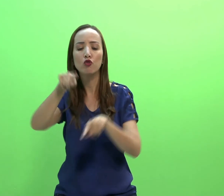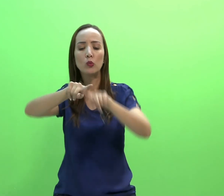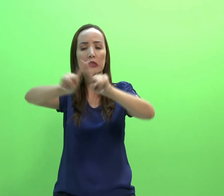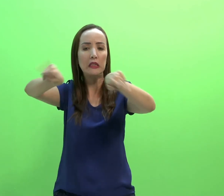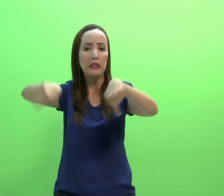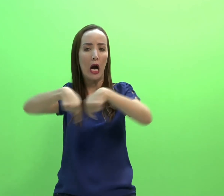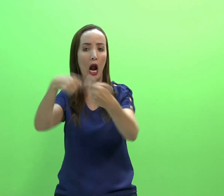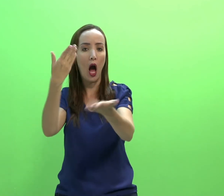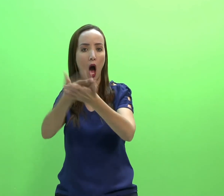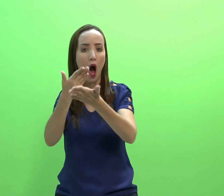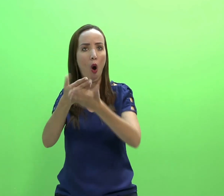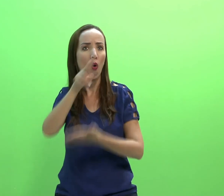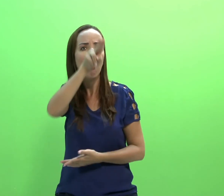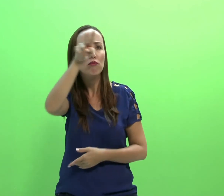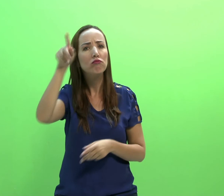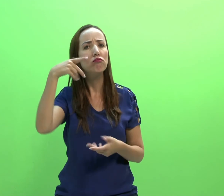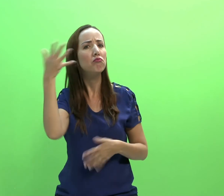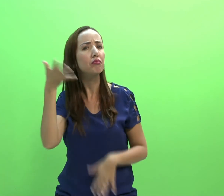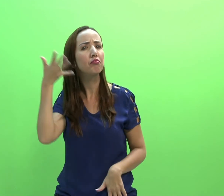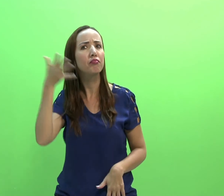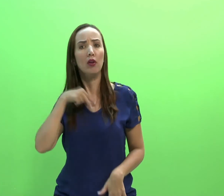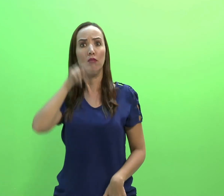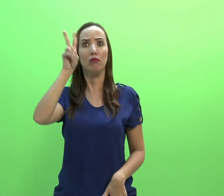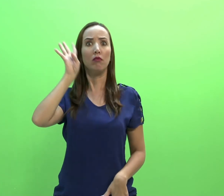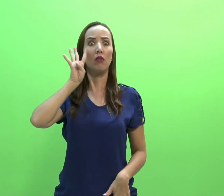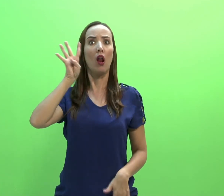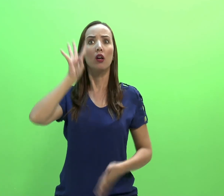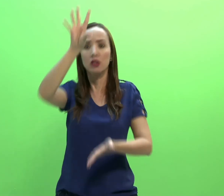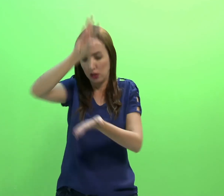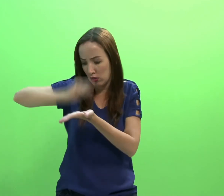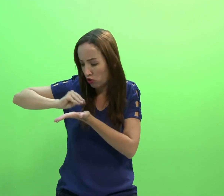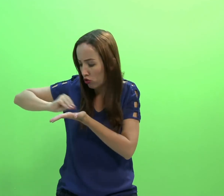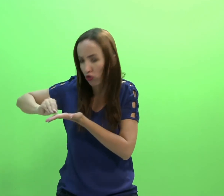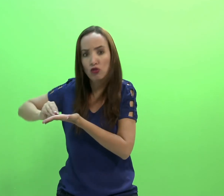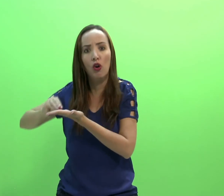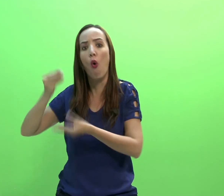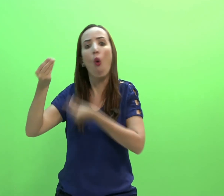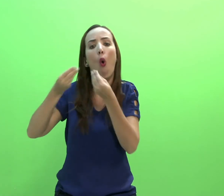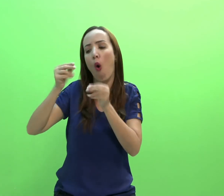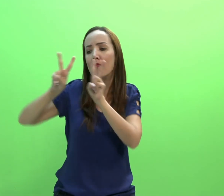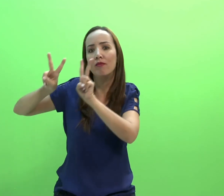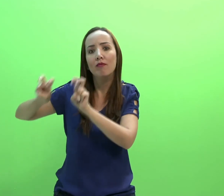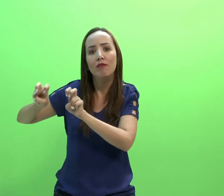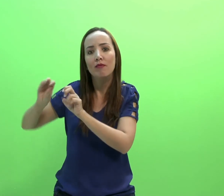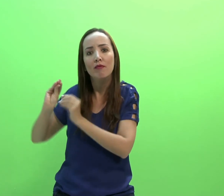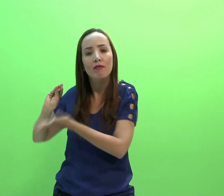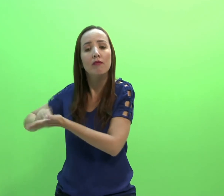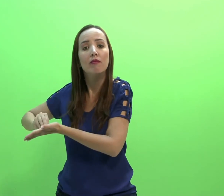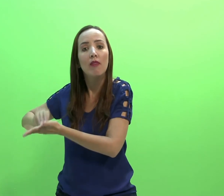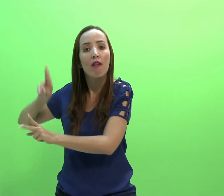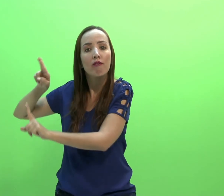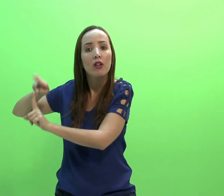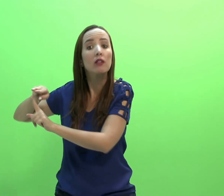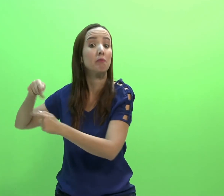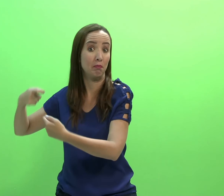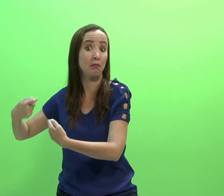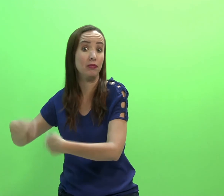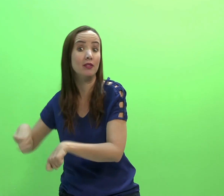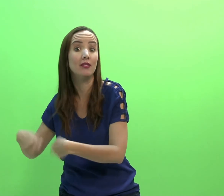Em uma sala de aula, o professor está ali e eu faço anotações da sua fala e eu preciso colocar